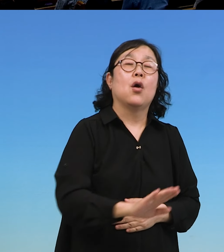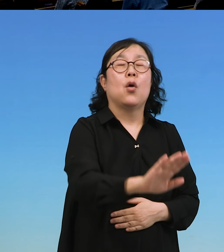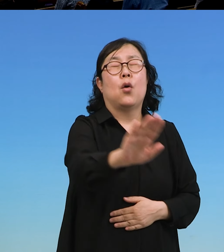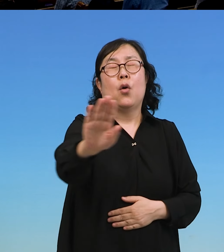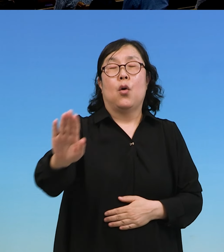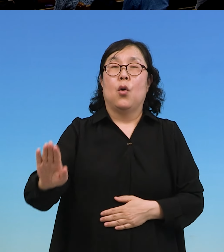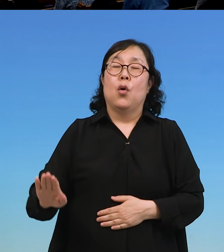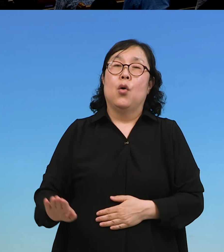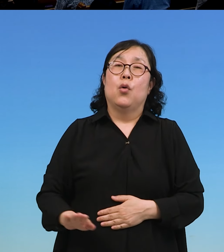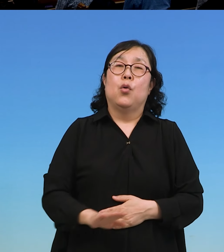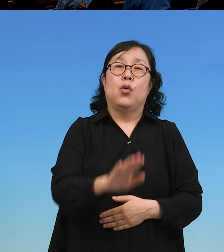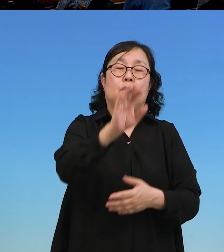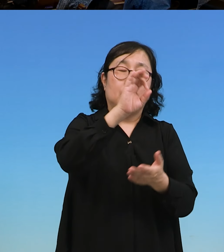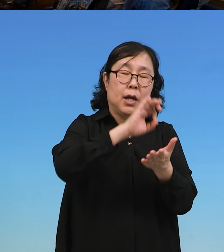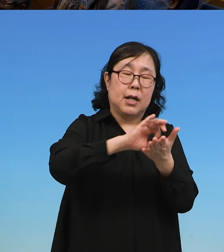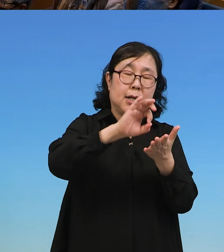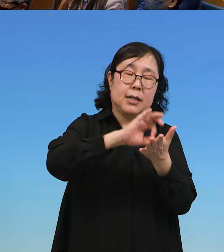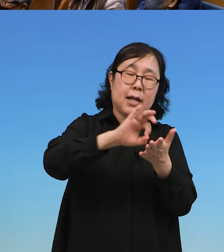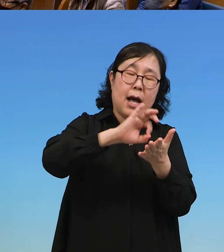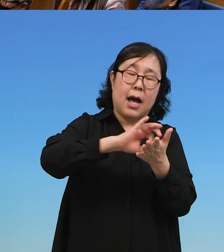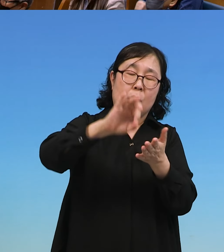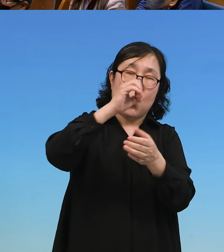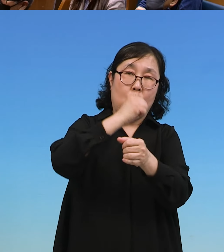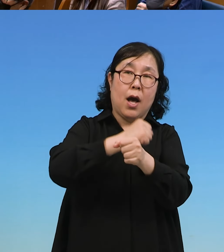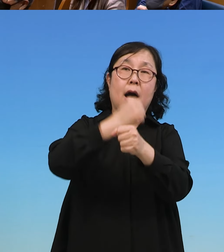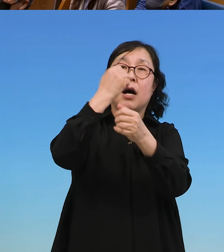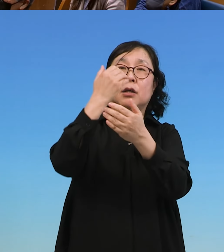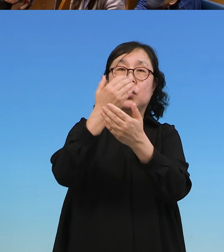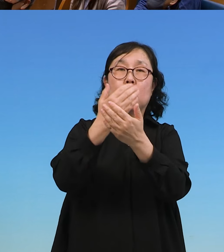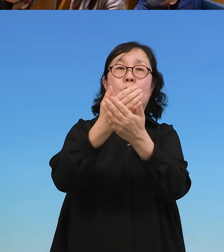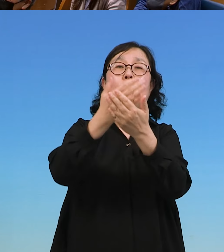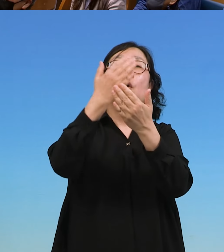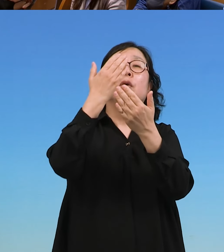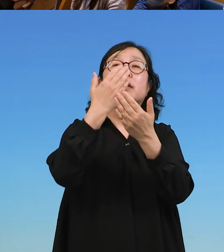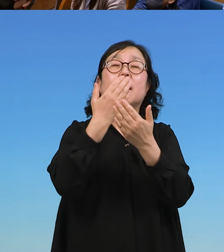예배되게 우릴 사용하소서.